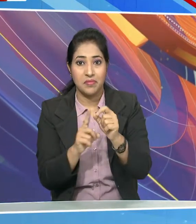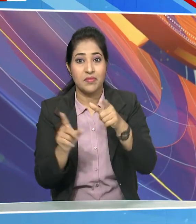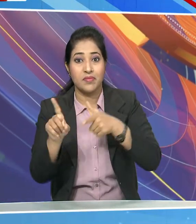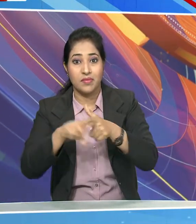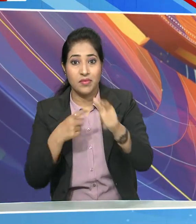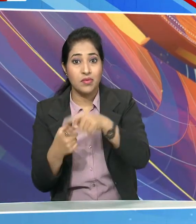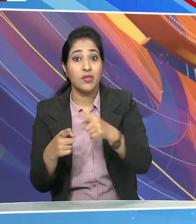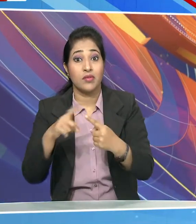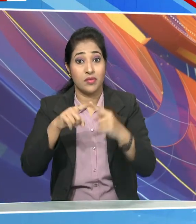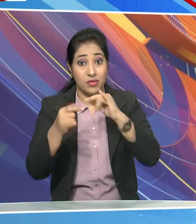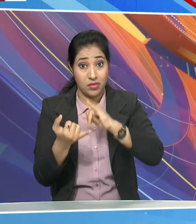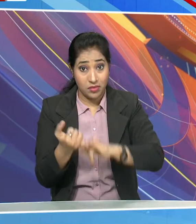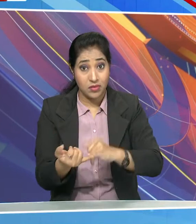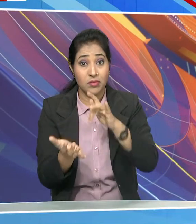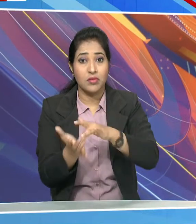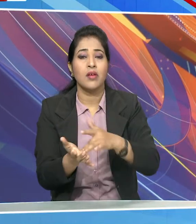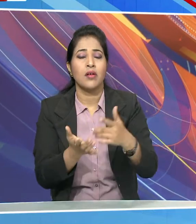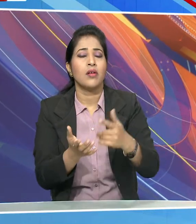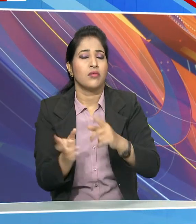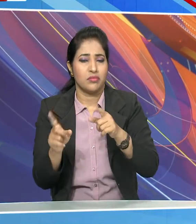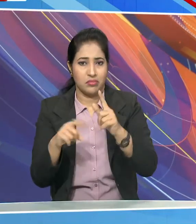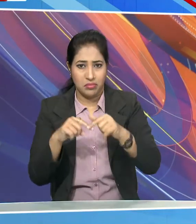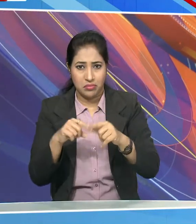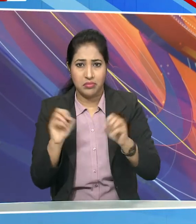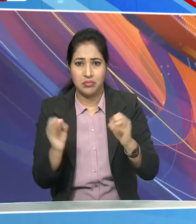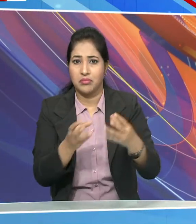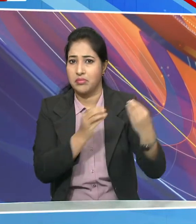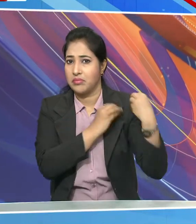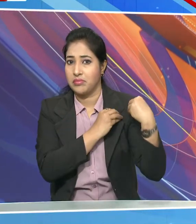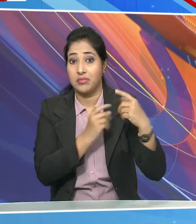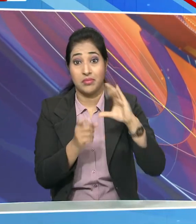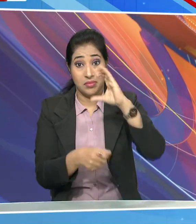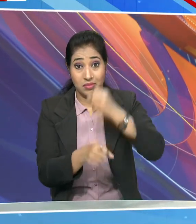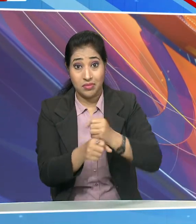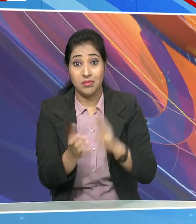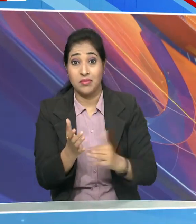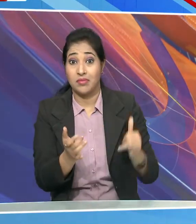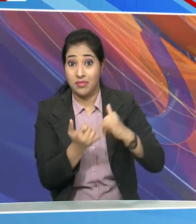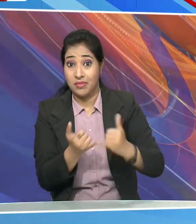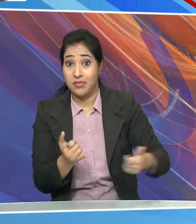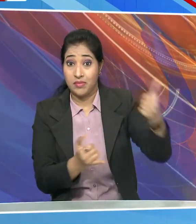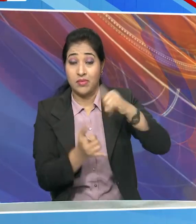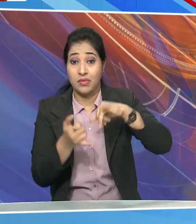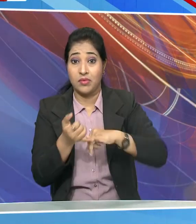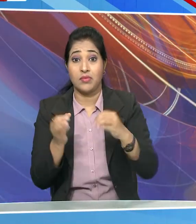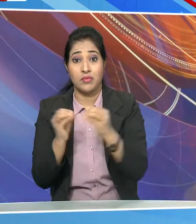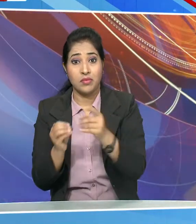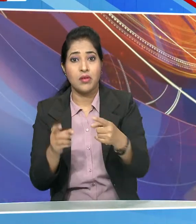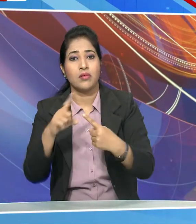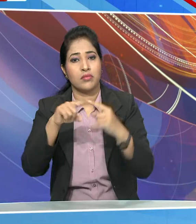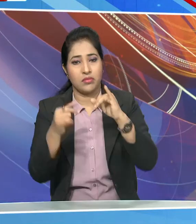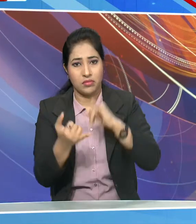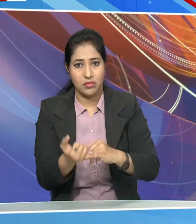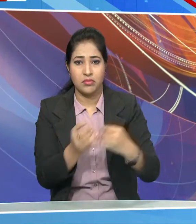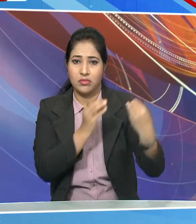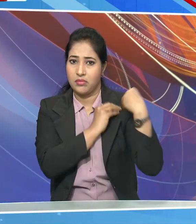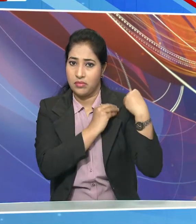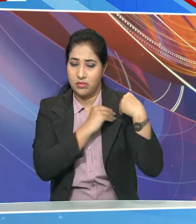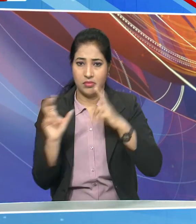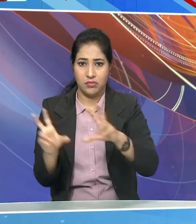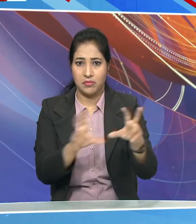के चुनाव प्रभारी नियुक्ति हुए हैं केंद्रीय महासचिव सुनील बंसल को तेलंगाना के लिए सा चुनाव प्रभारी की जिम्मेदारी